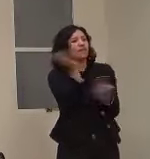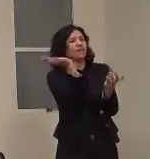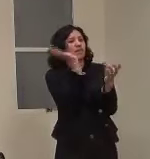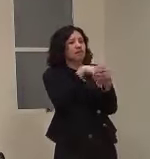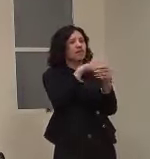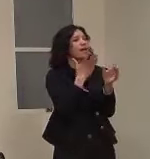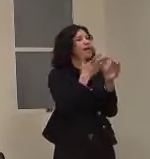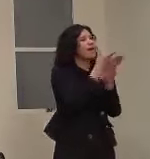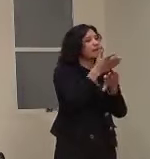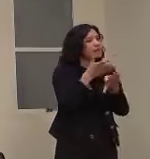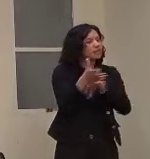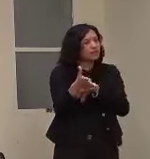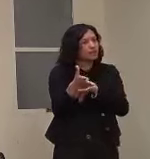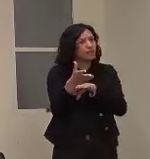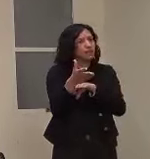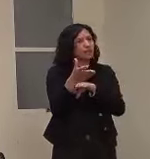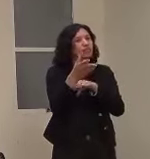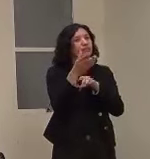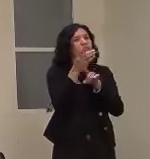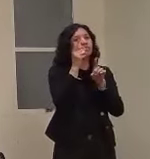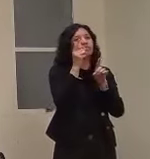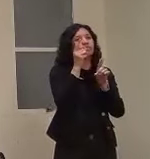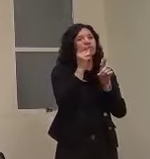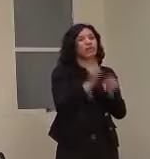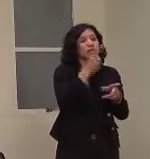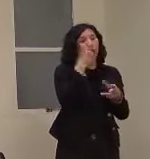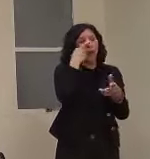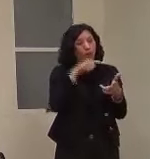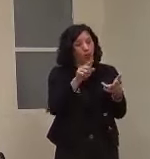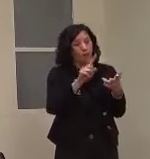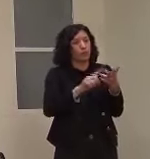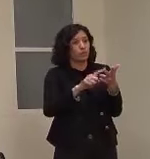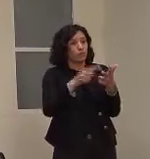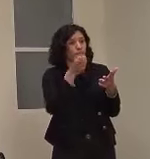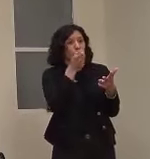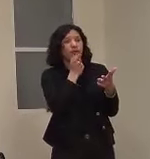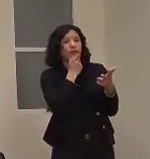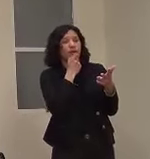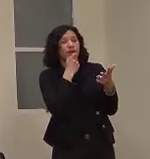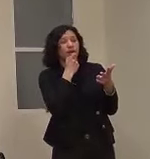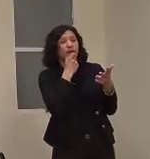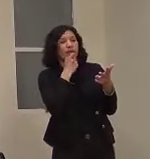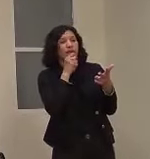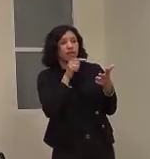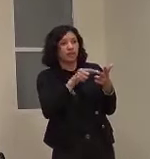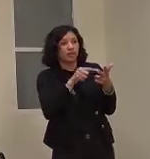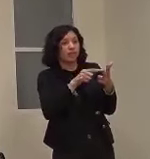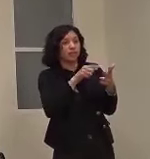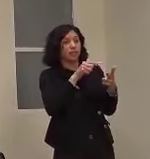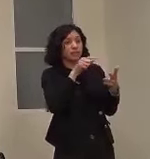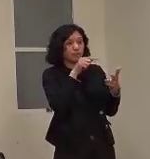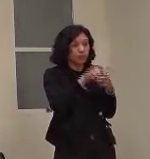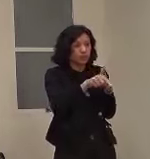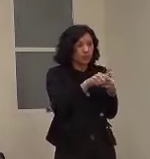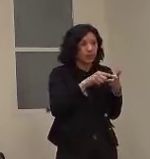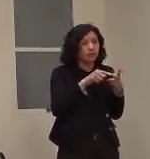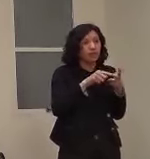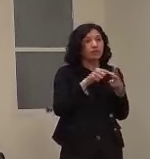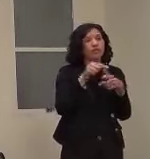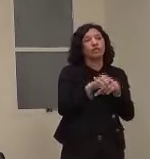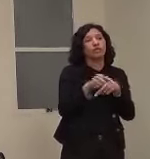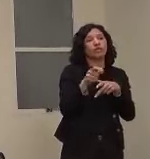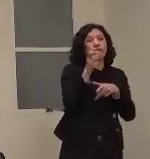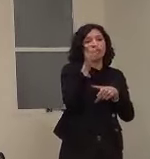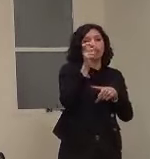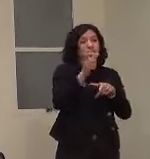accesibilidad y en el último es un bloque también de en la forma directa es que los ciudadanos